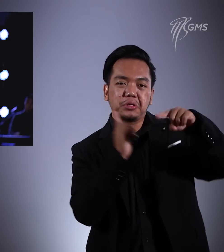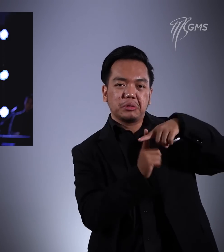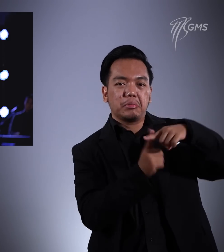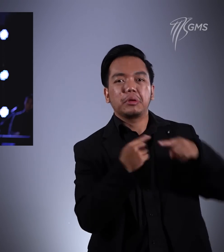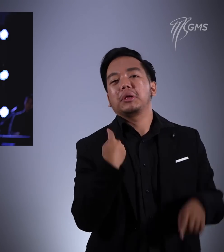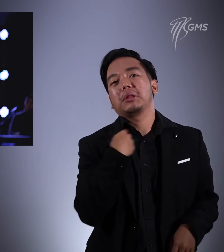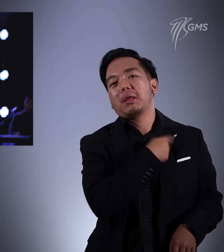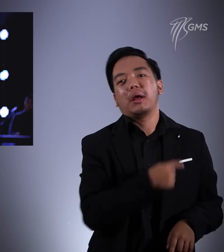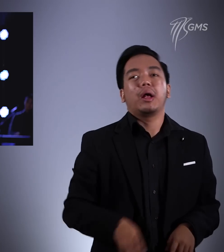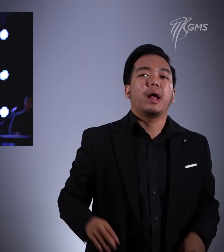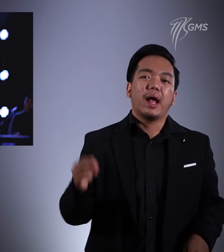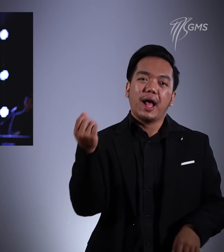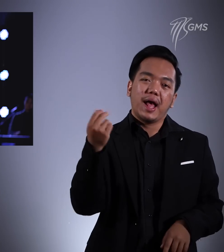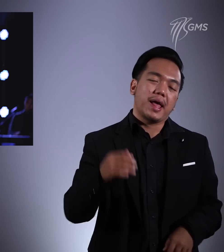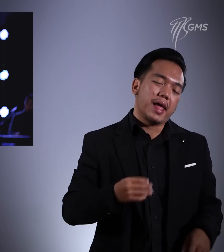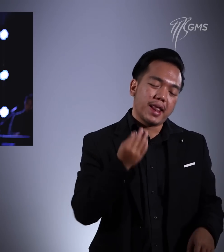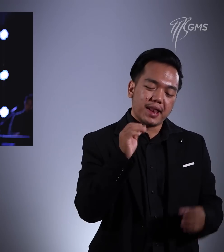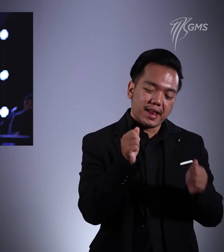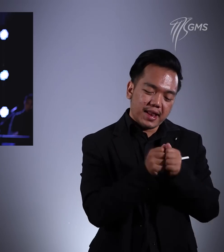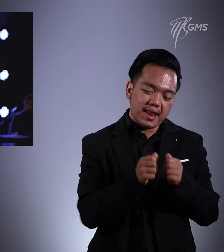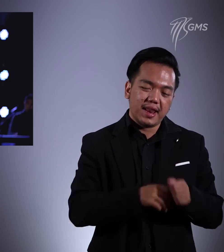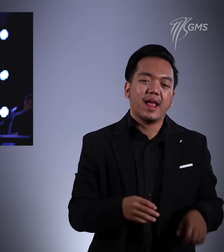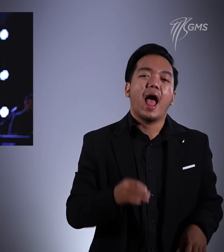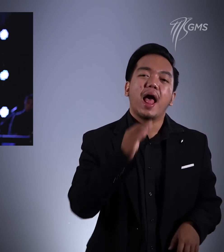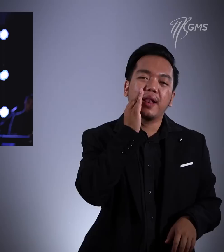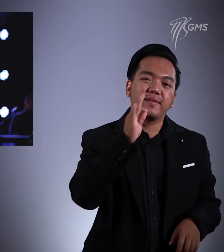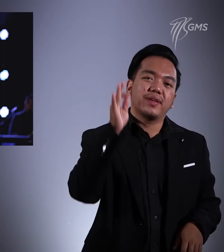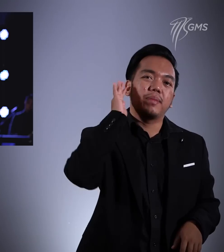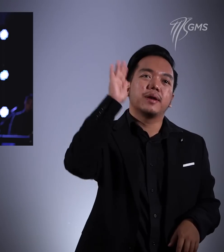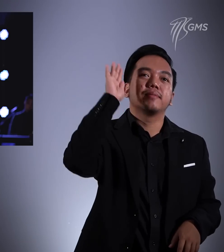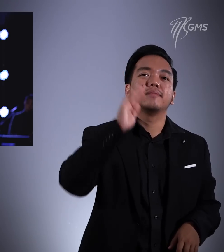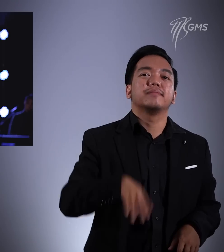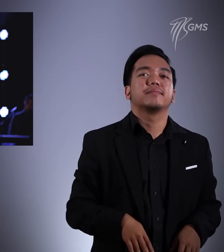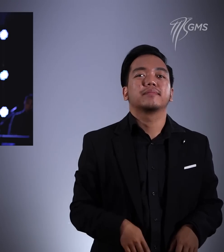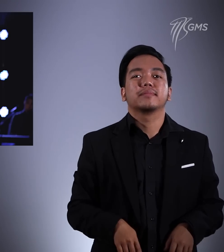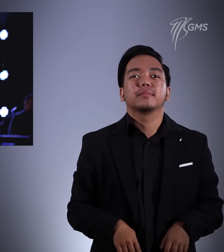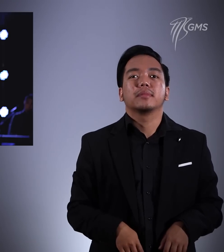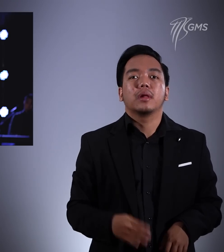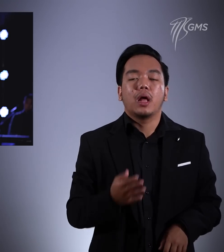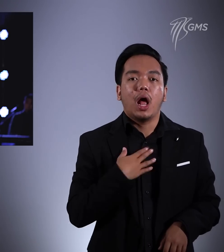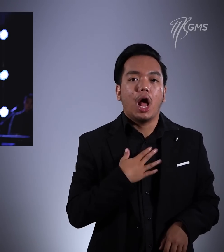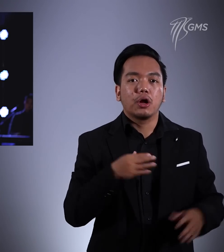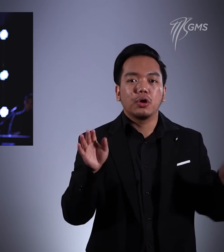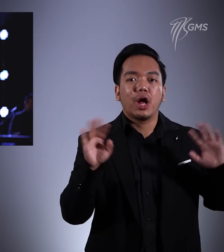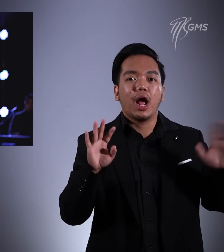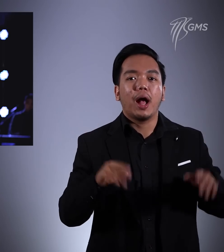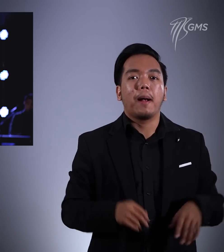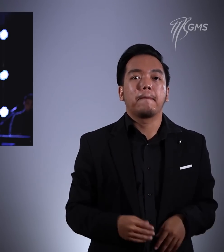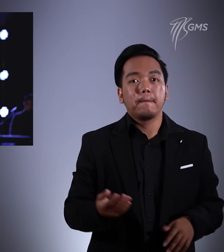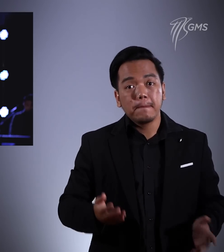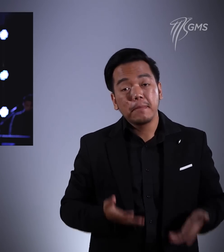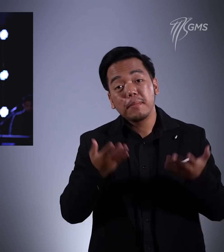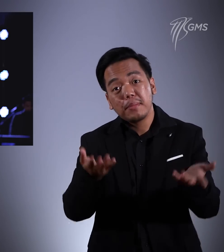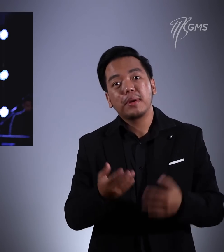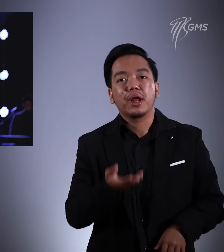dengan rema-rema firman Allah. I don't give you shallow word. I give you deep word from the